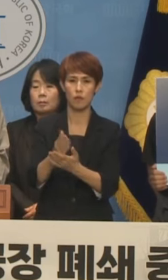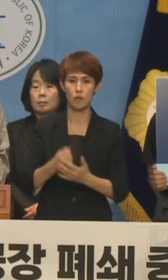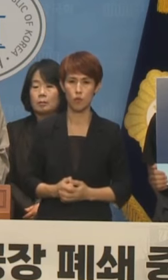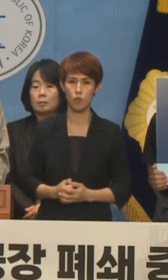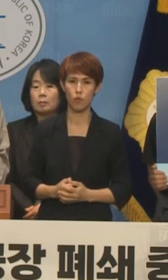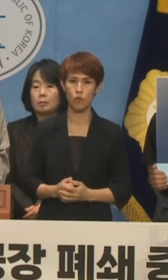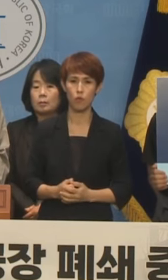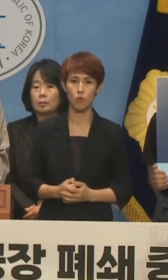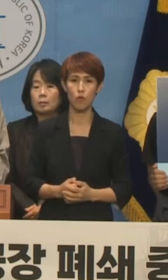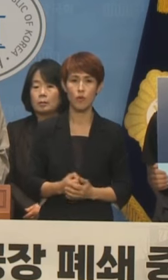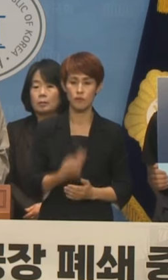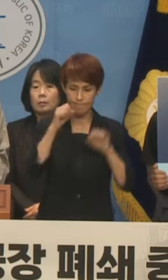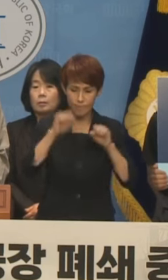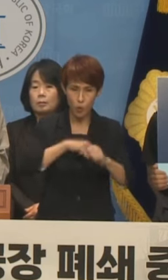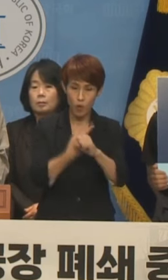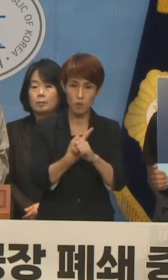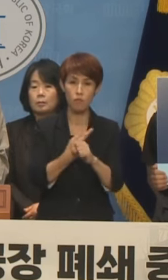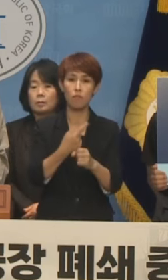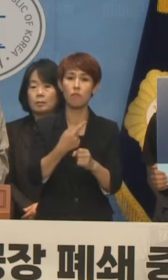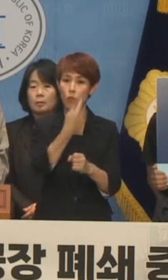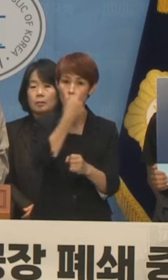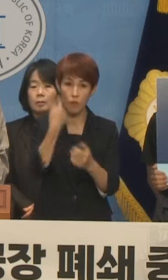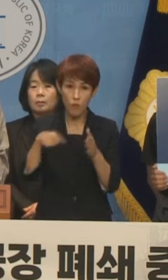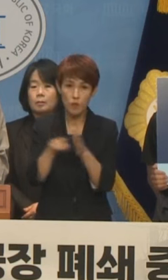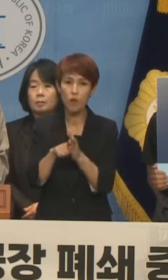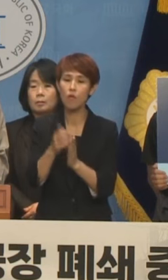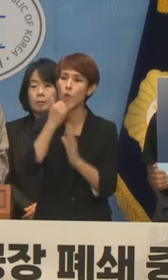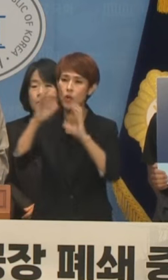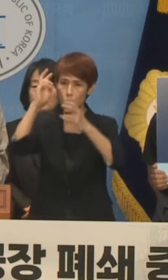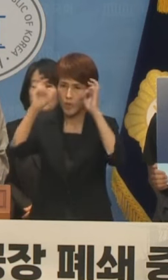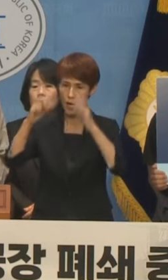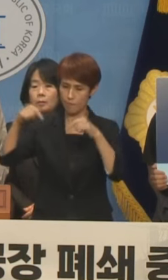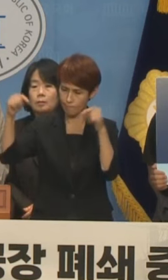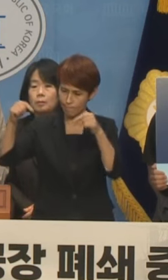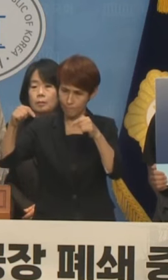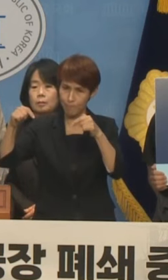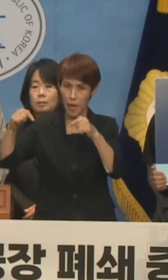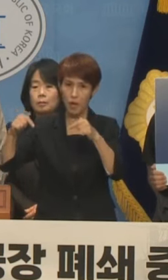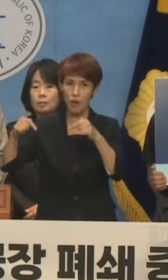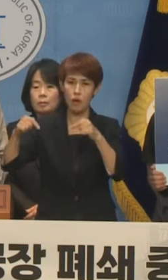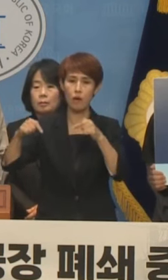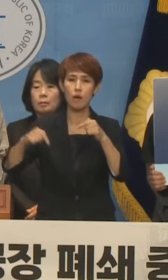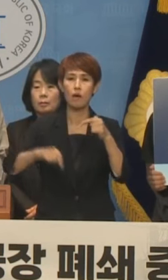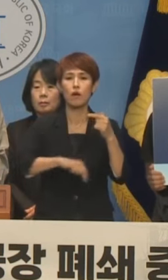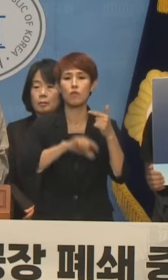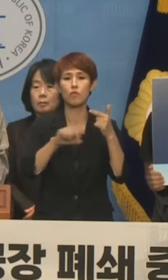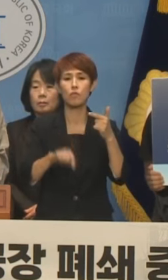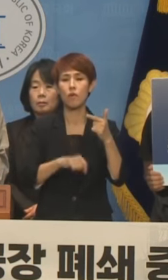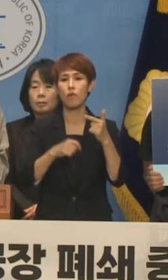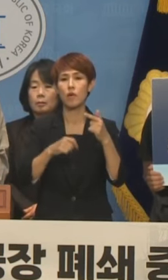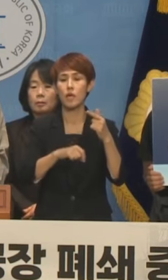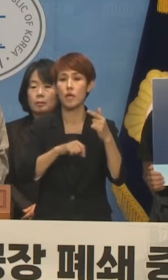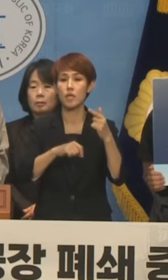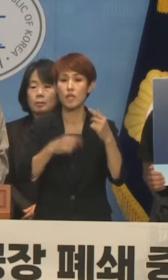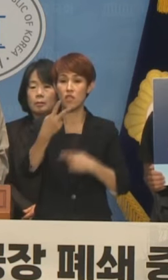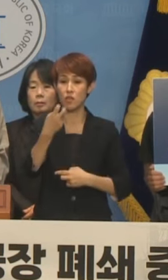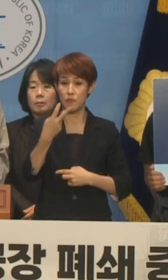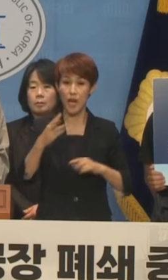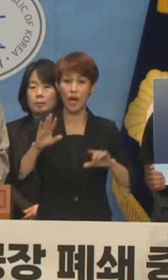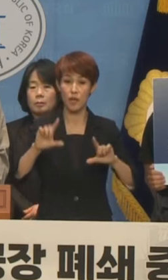위해 독일 본사와의 교섭을 요구하여 2024년 2월 6일 1차 교섭 회의를